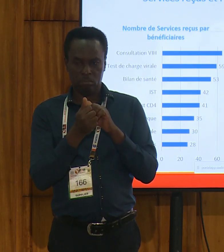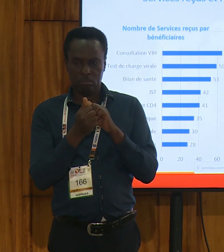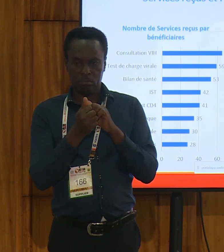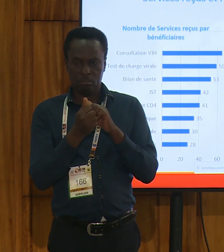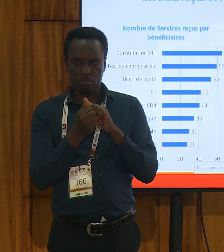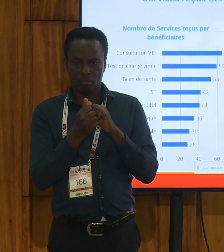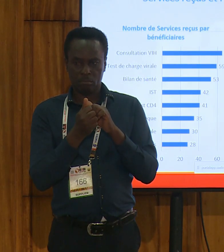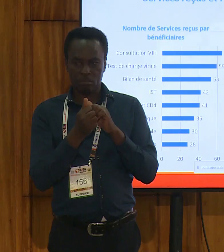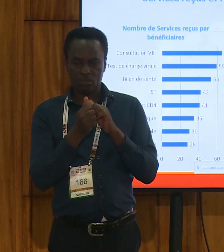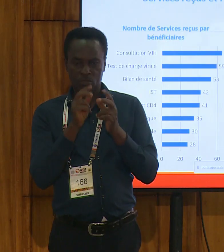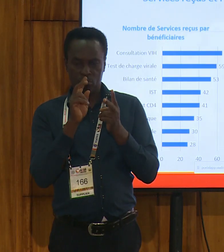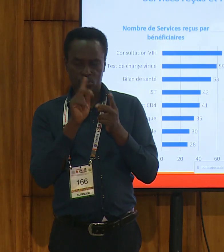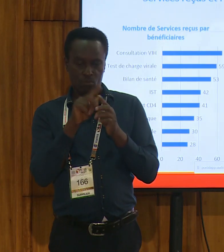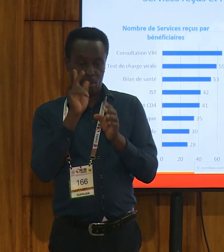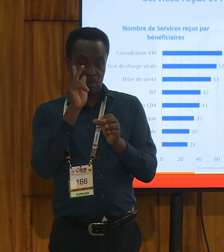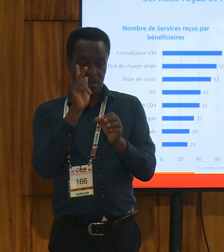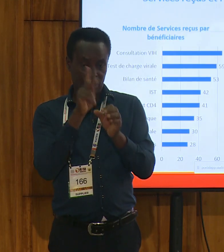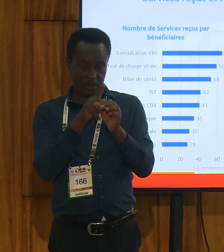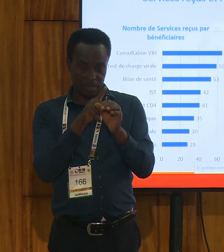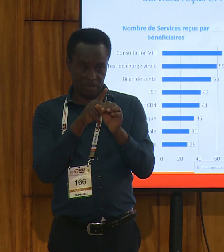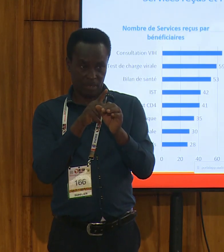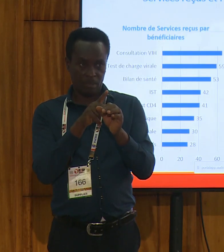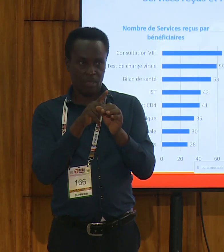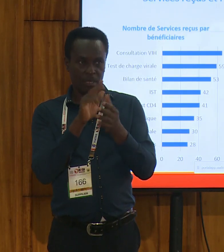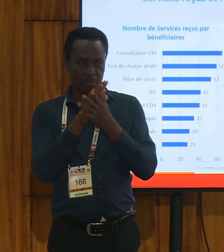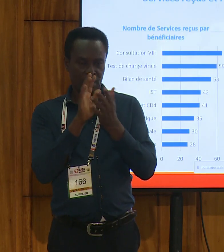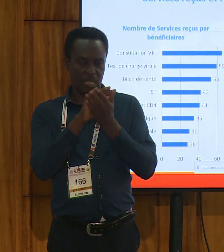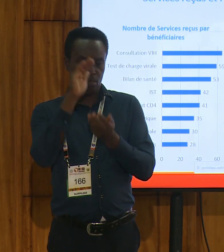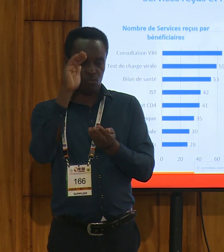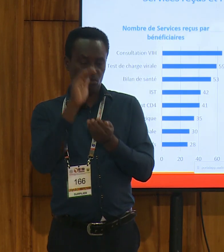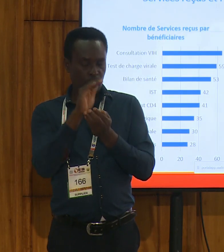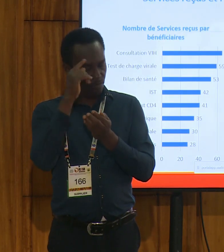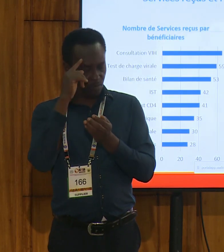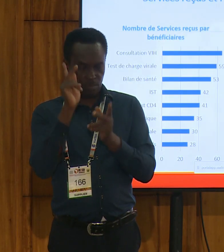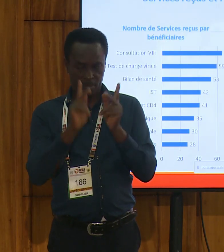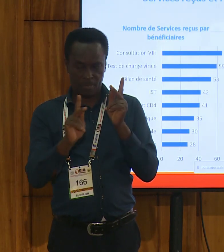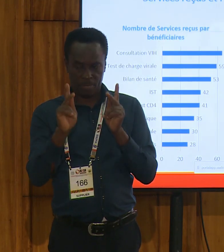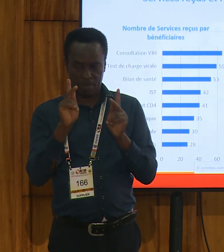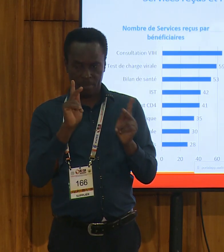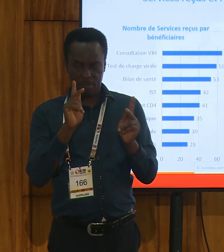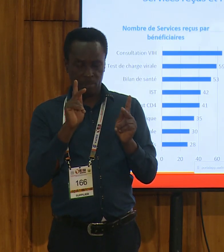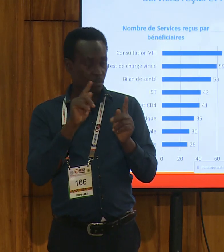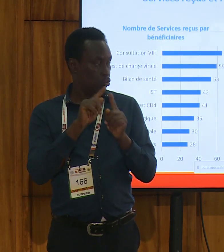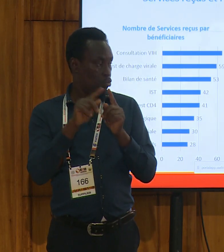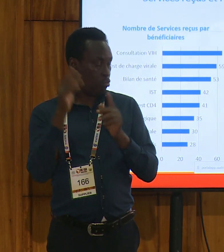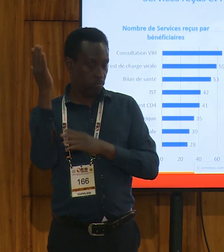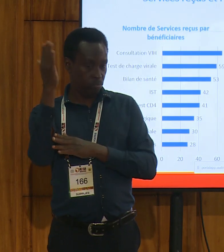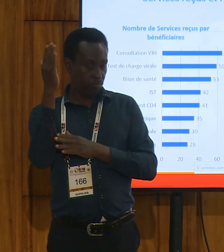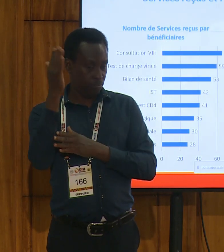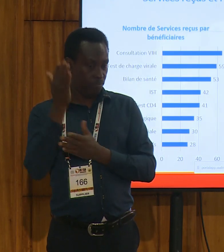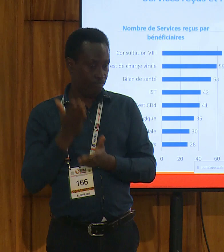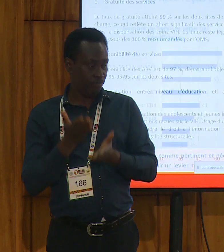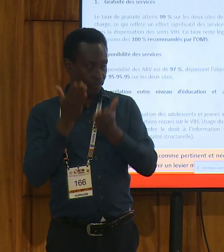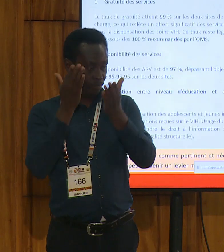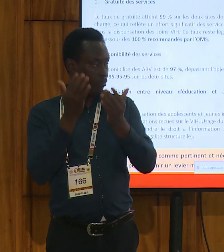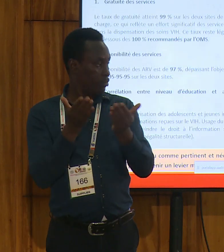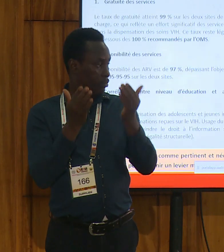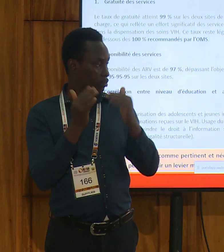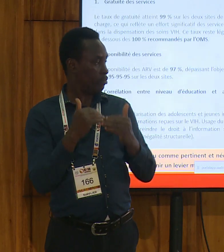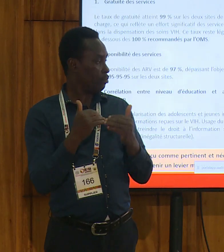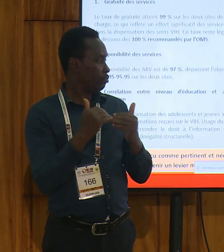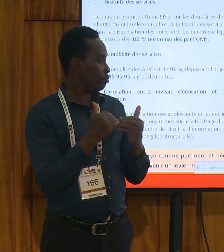renforcés. La participation reste modérée. Donc, pour vous présenter les gaps, the next slide.